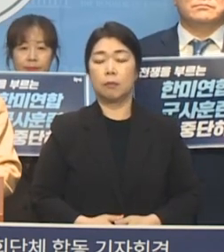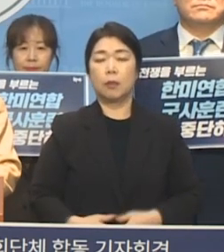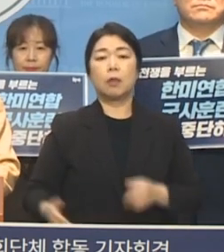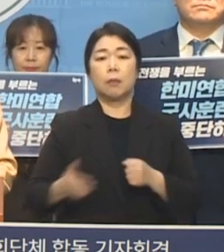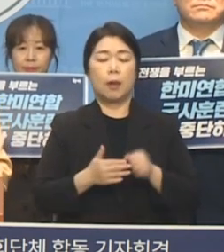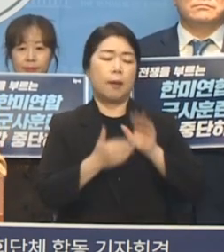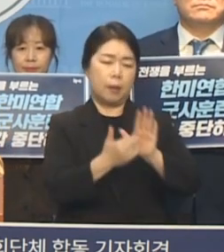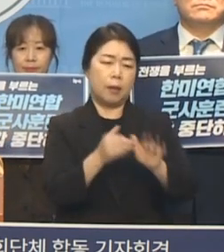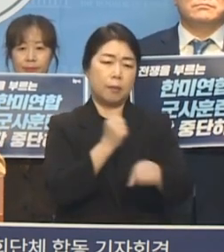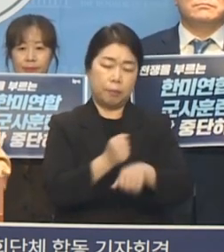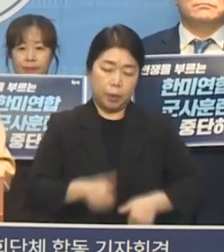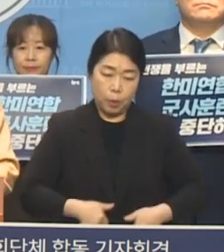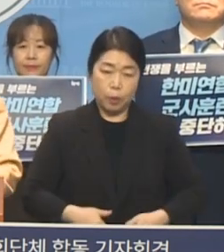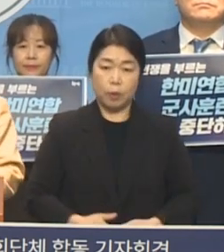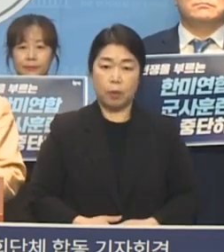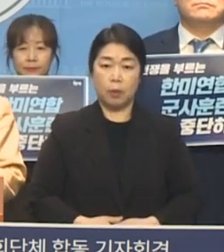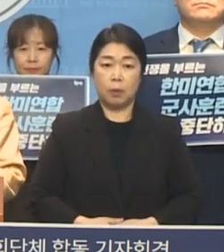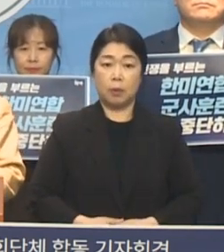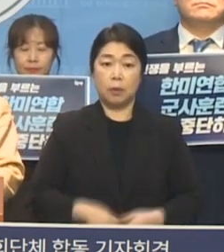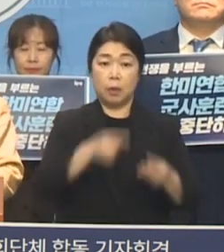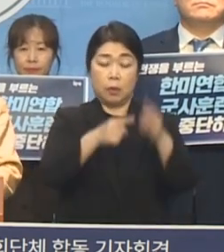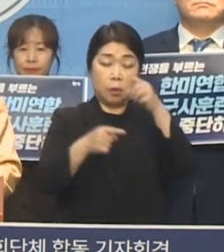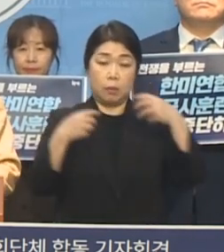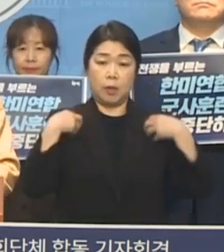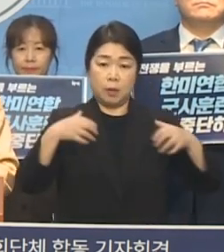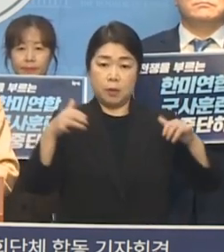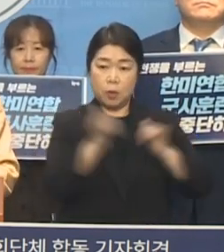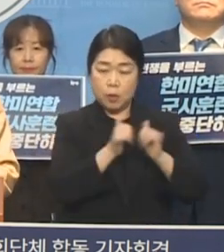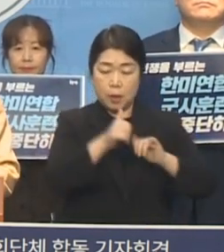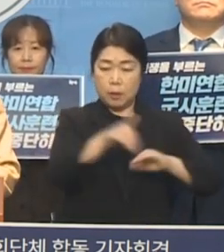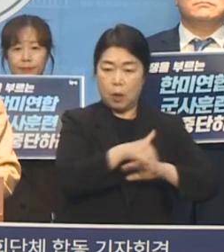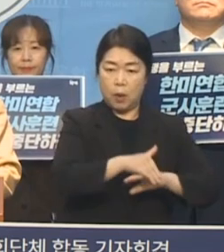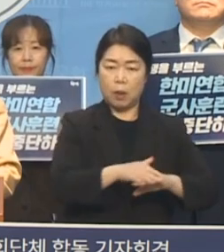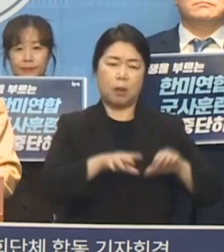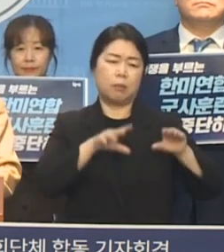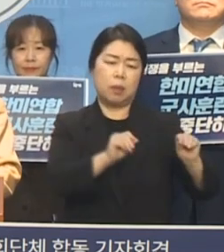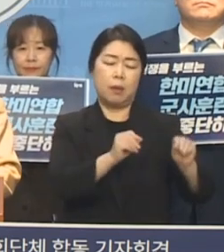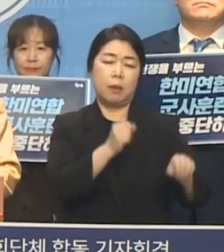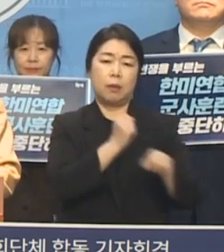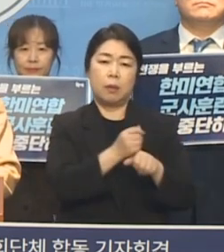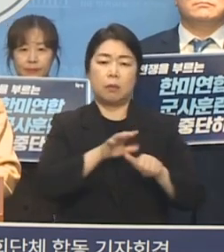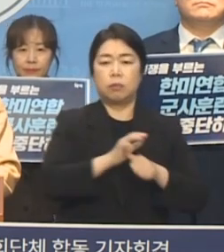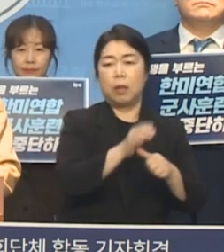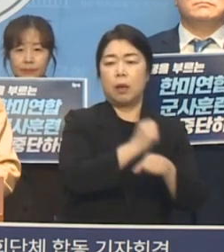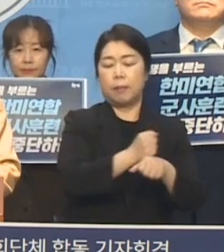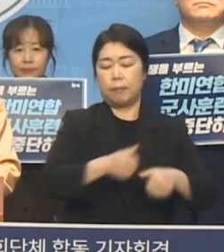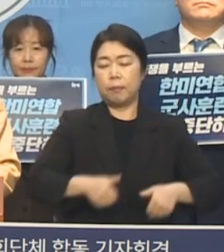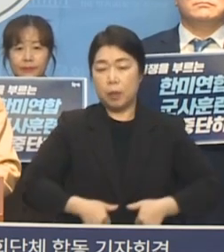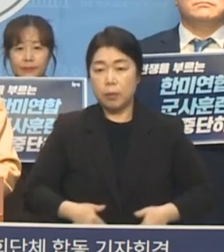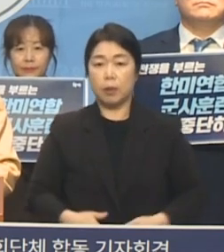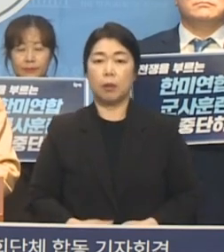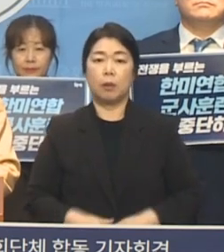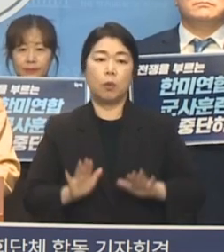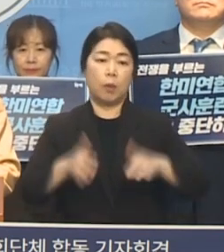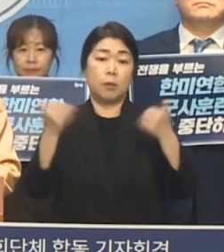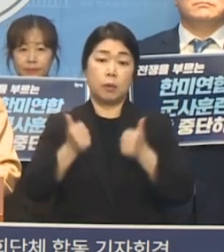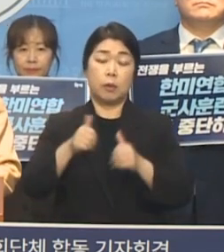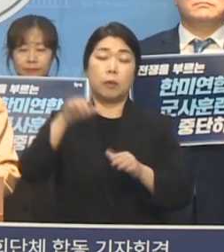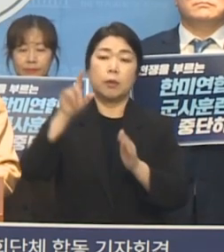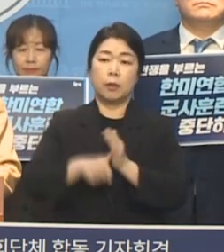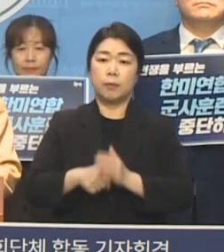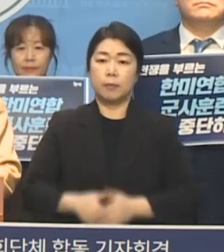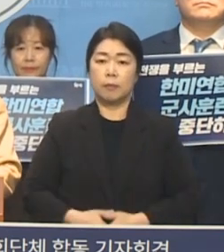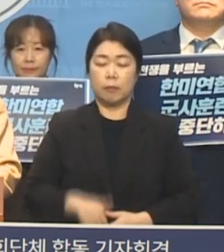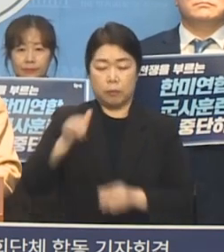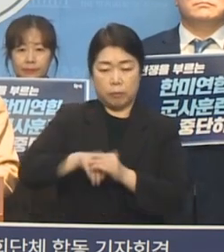정권의 전쟁 책동을 제압해야 합니다. 이번 총선은 그걸 할 수 있는 절호의 기회입니다. 모든 민주 세력,